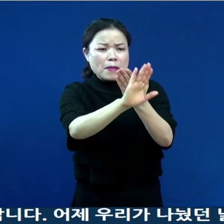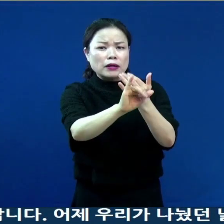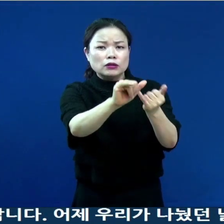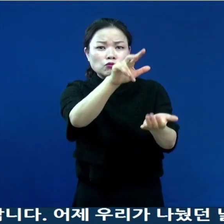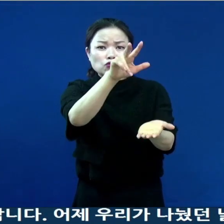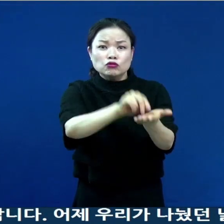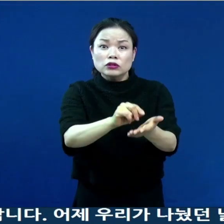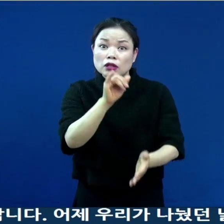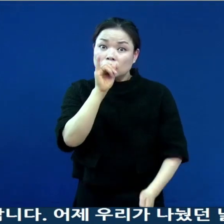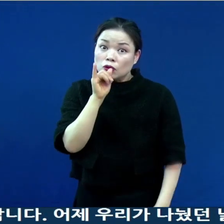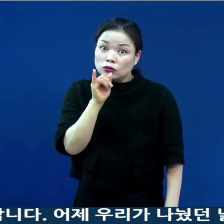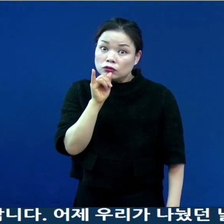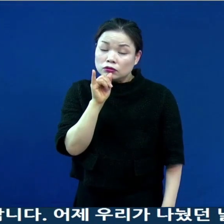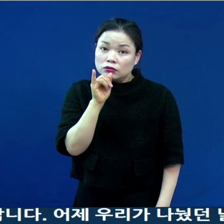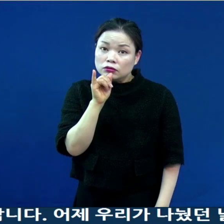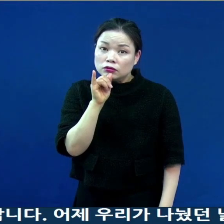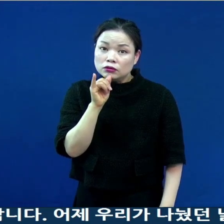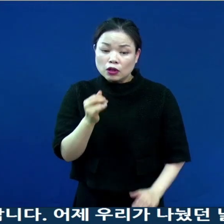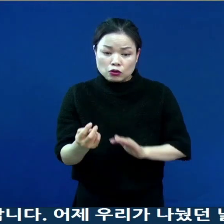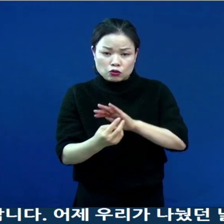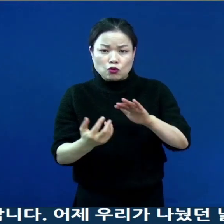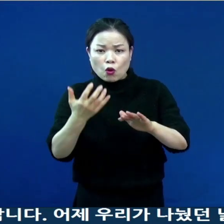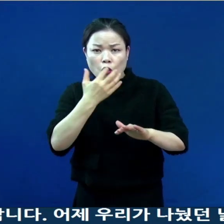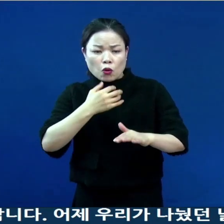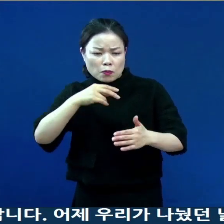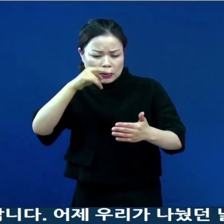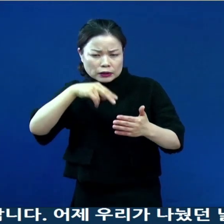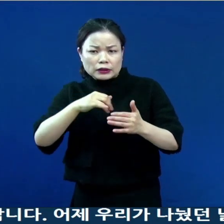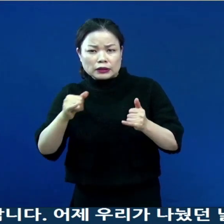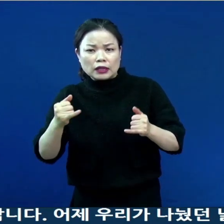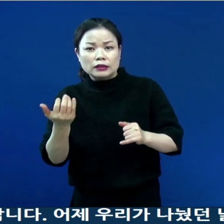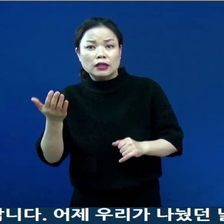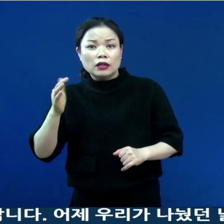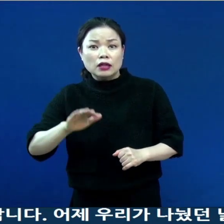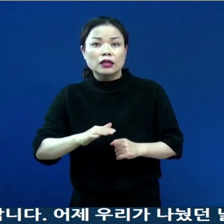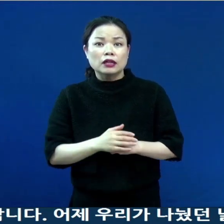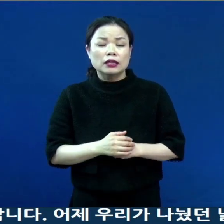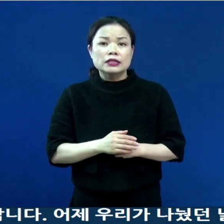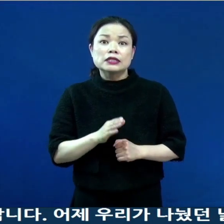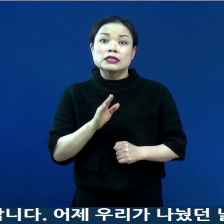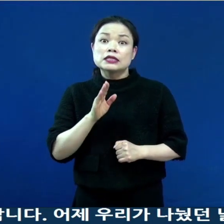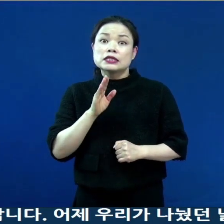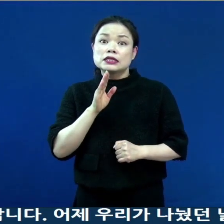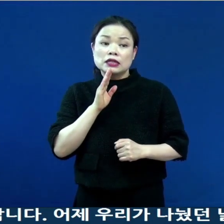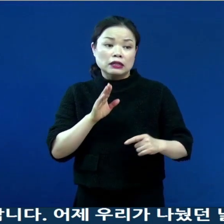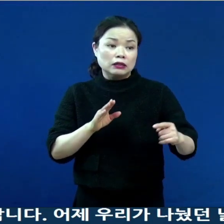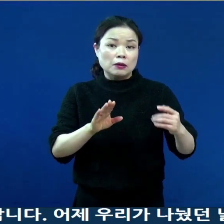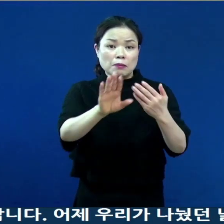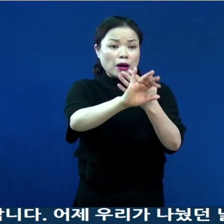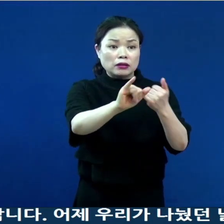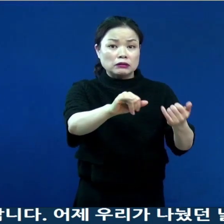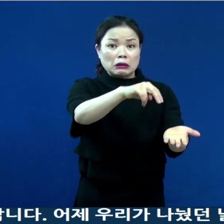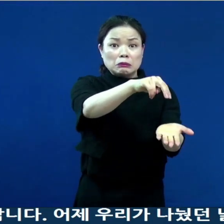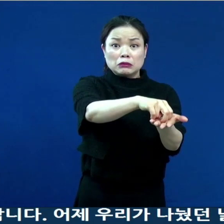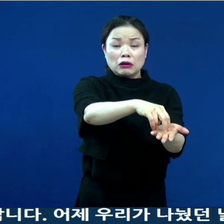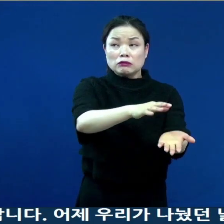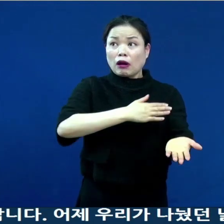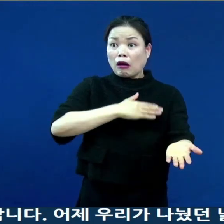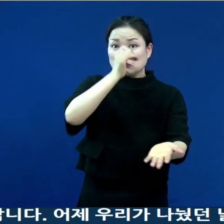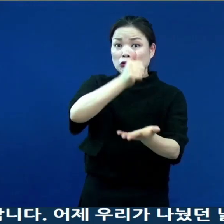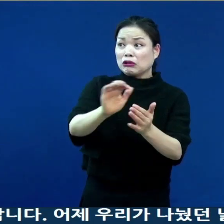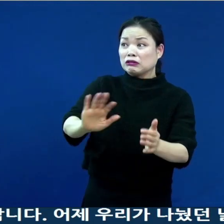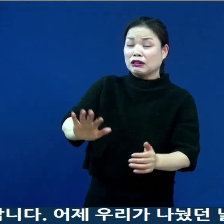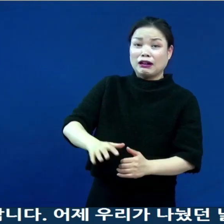생각을 하는데 이 요한복음을 읽는 사람들도 그렇게 생각하는데 진작 자기 자신들은 나는 죄인이